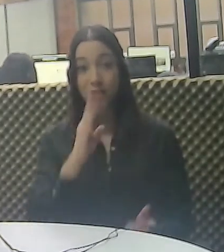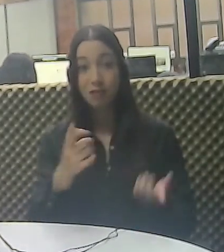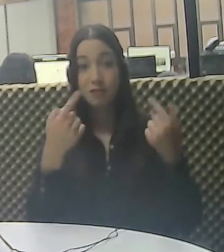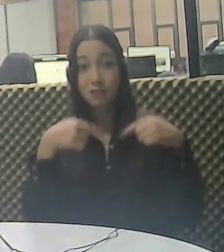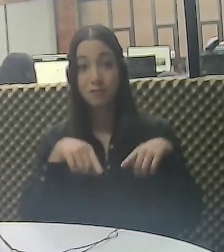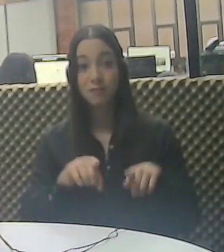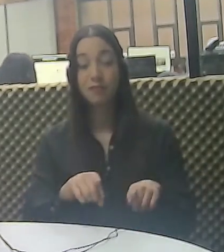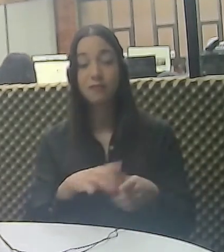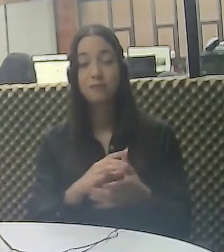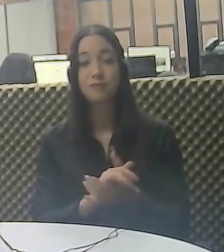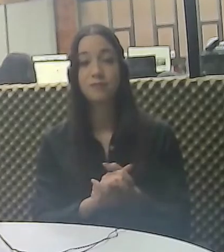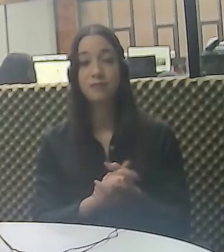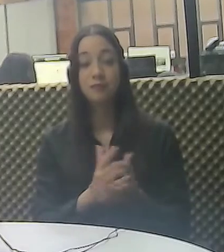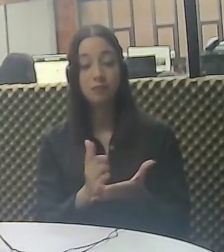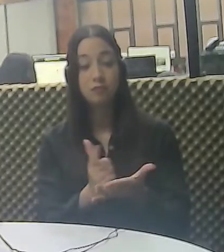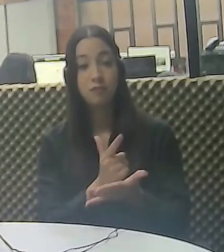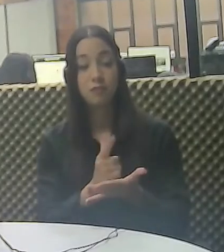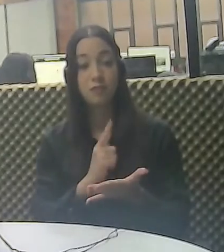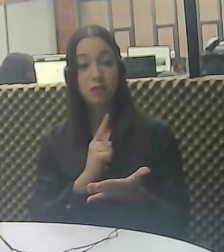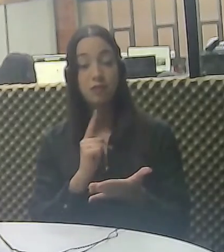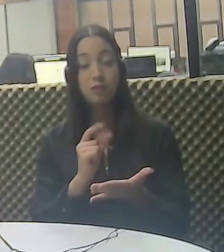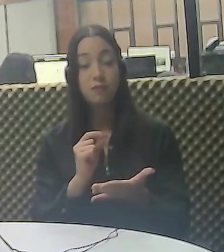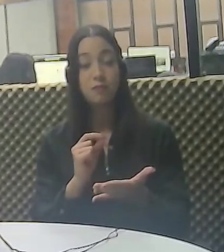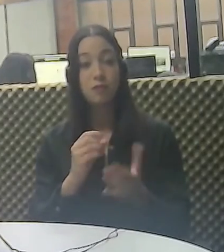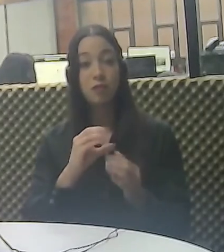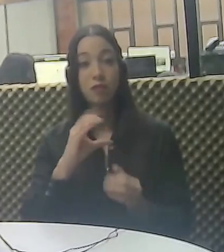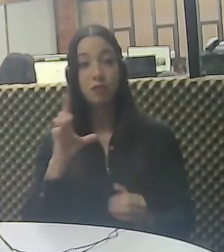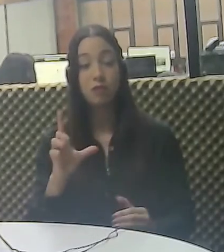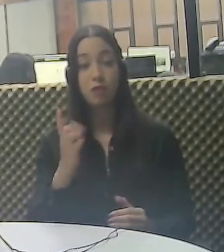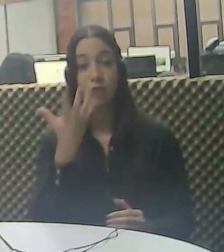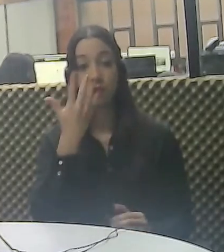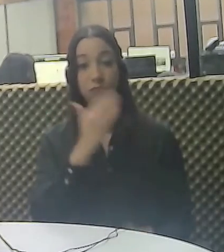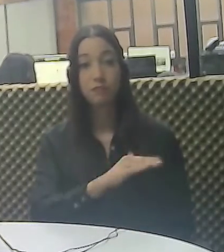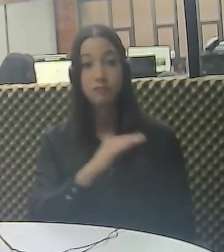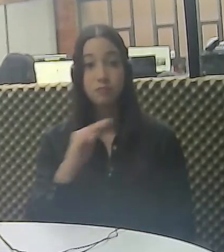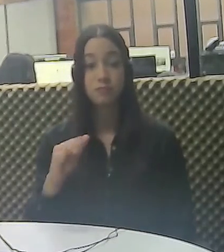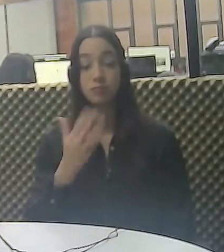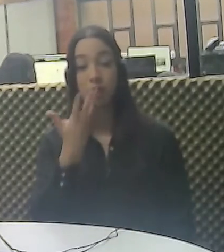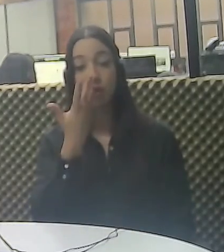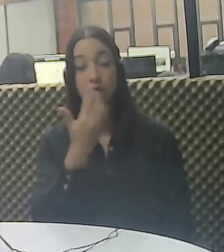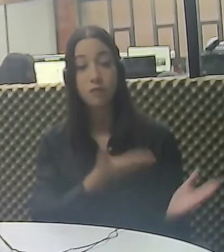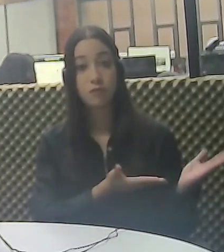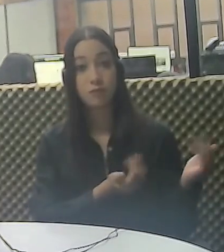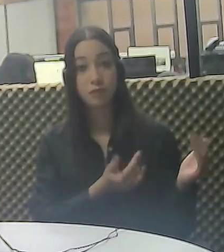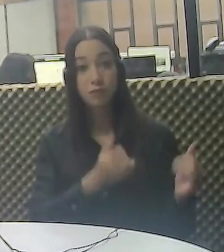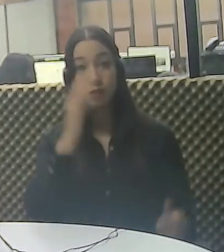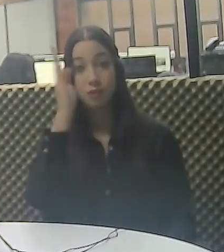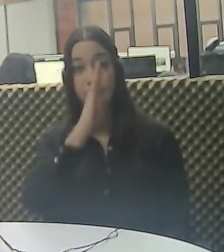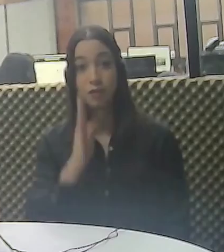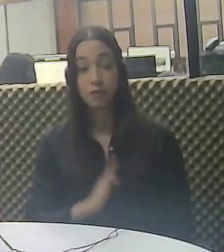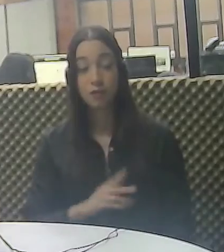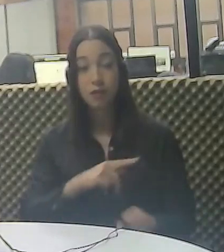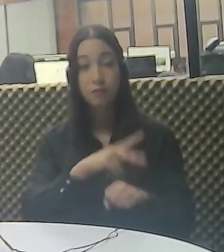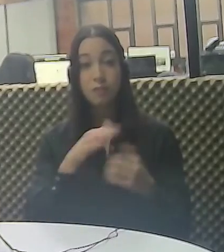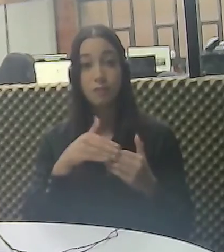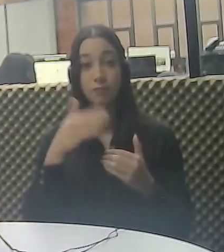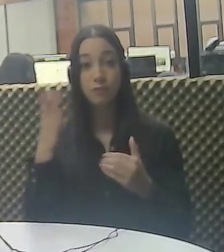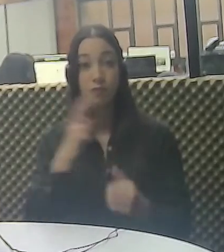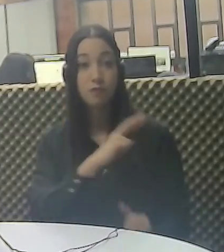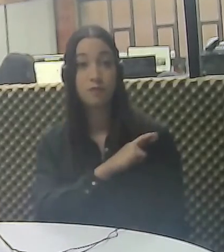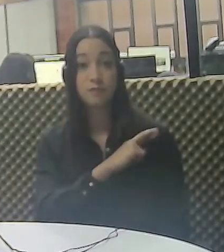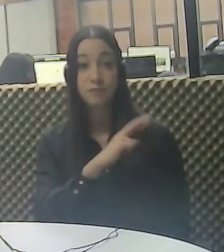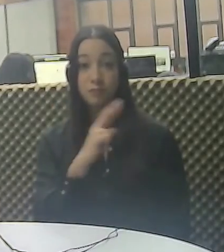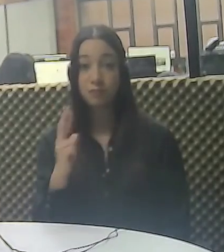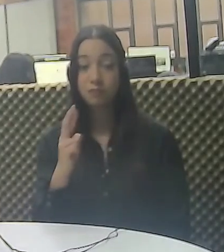entre as obras estão clássicos da Literatura Infantil enquanto juvenil nacionais estrangeiros religiosos